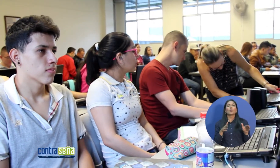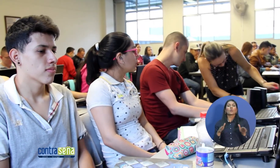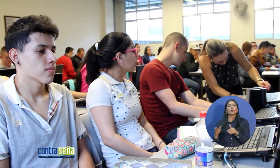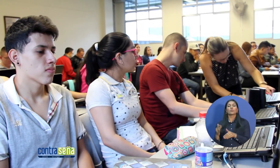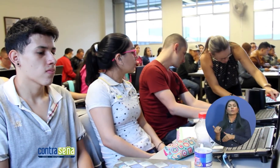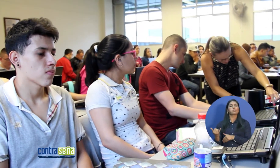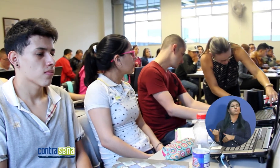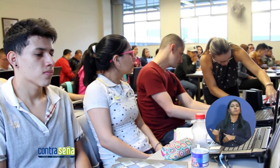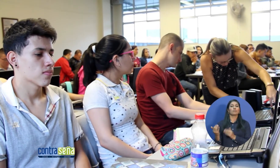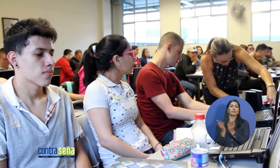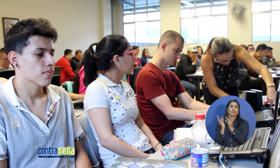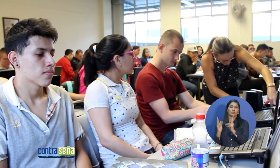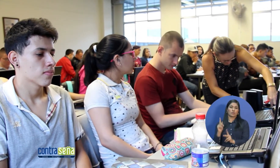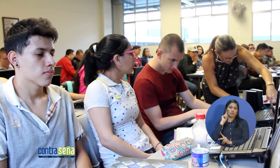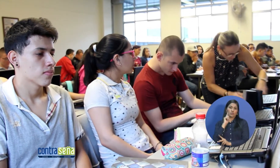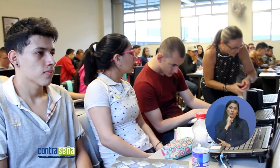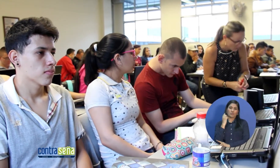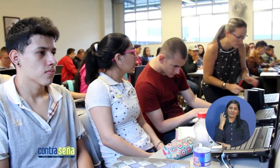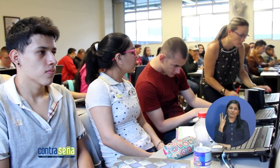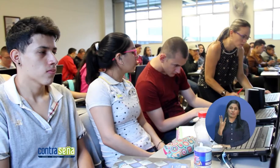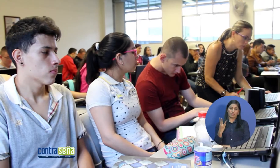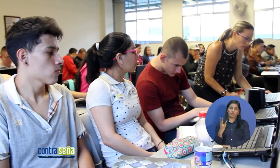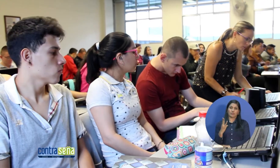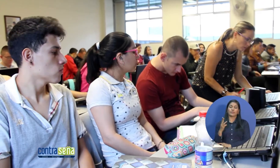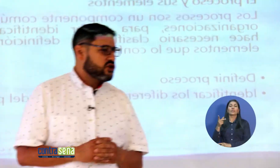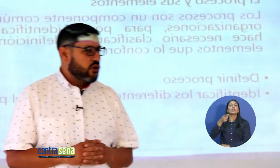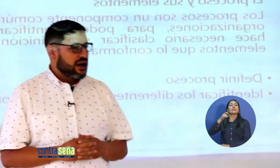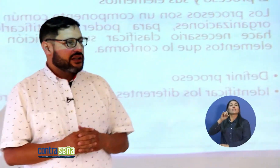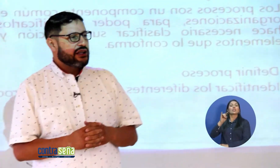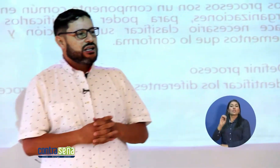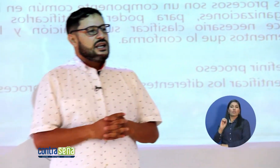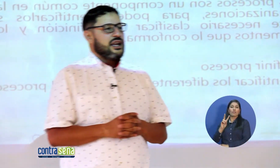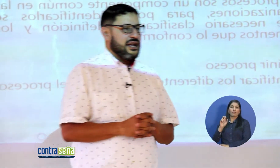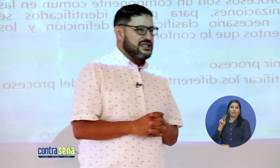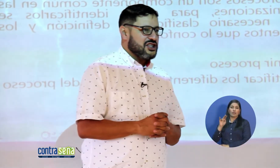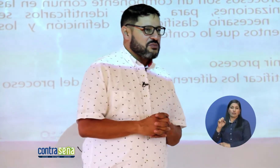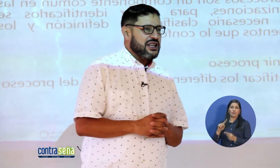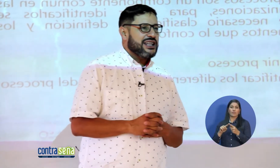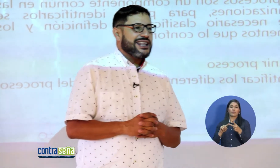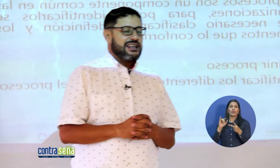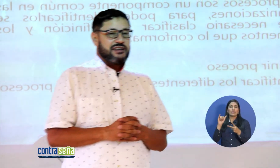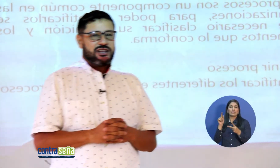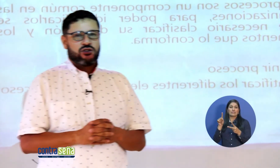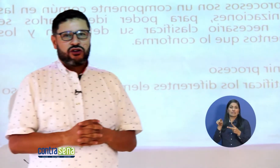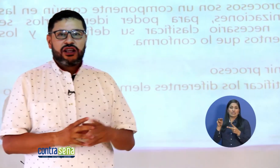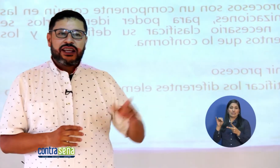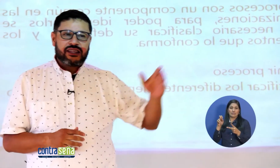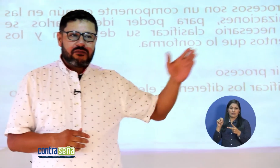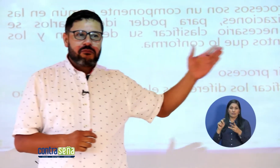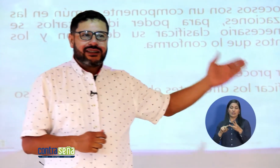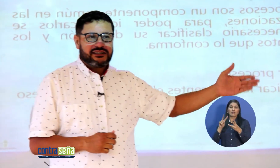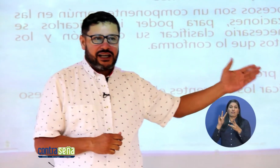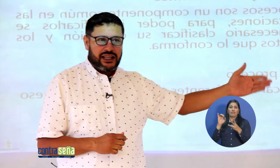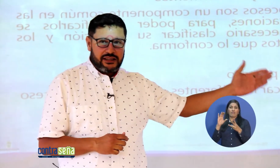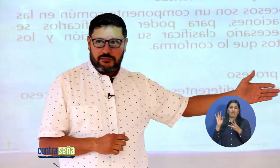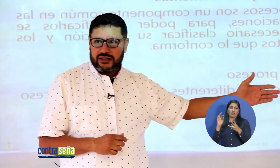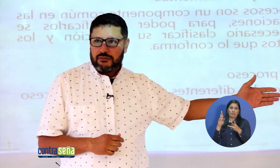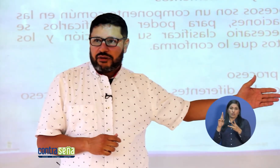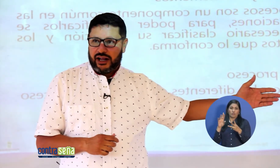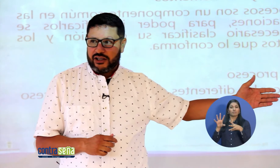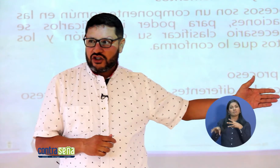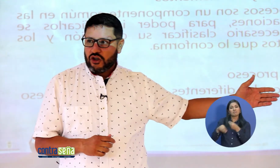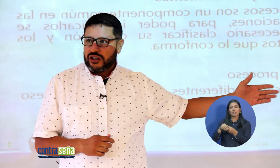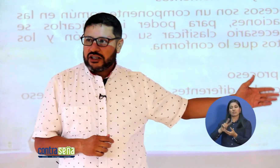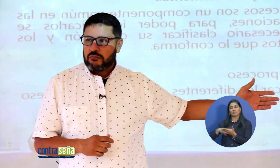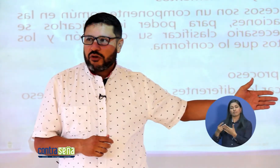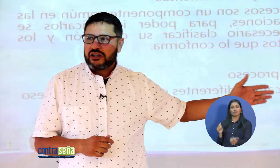el curso tres estudiantes sordos, que son Giovanni, Yasmín y Víctor. Y también va a estar la intérprete